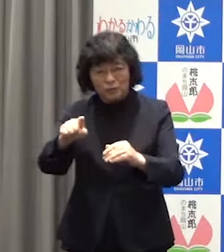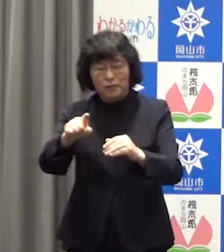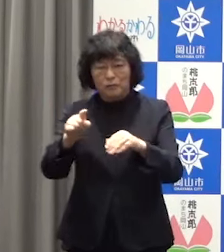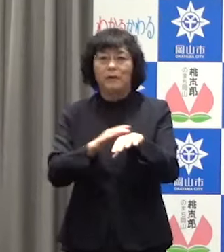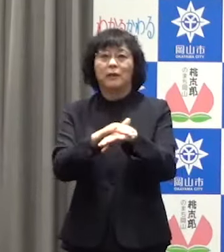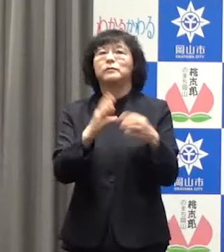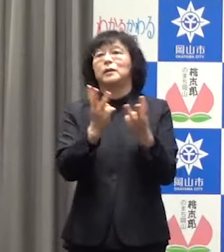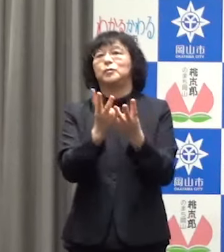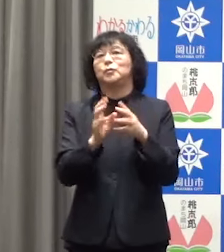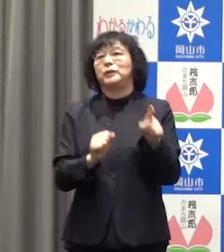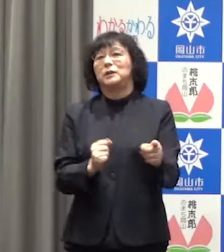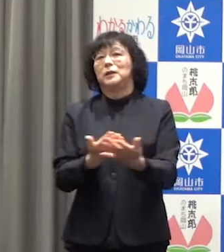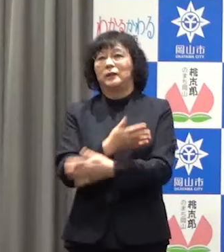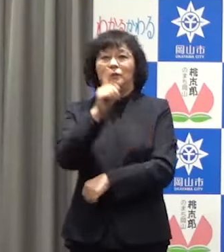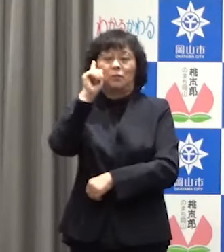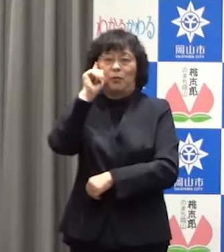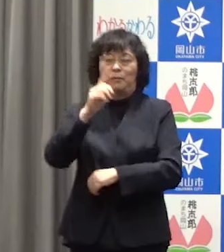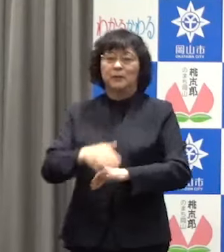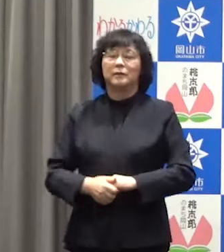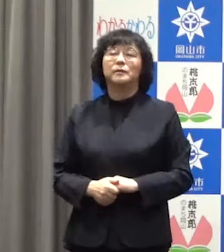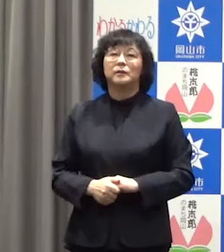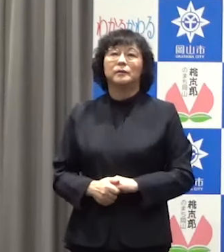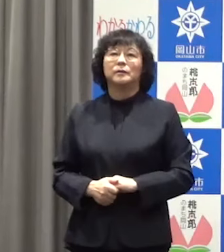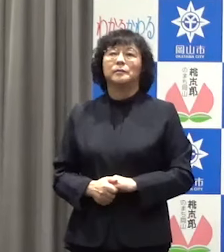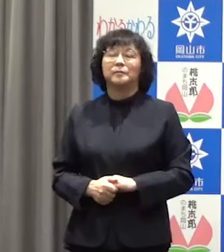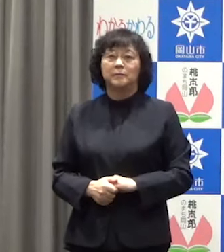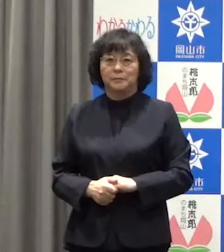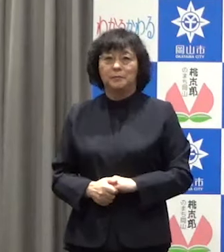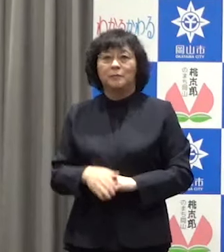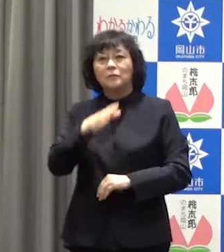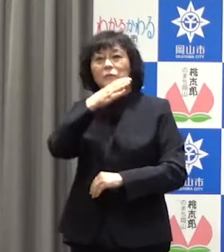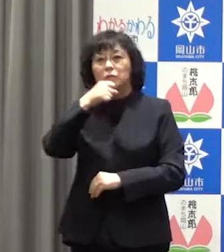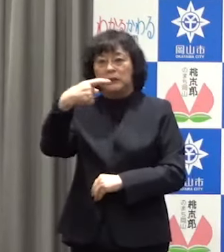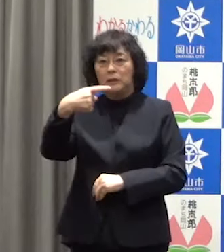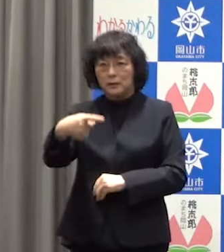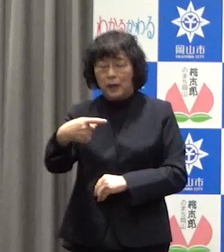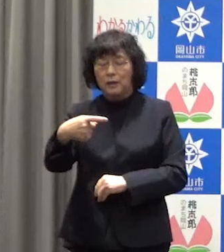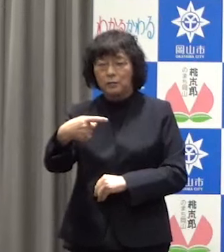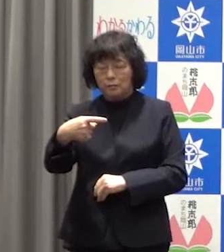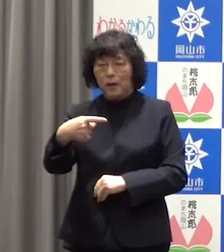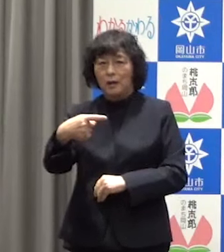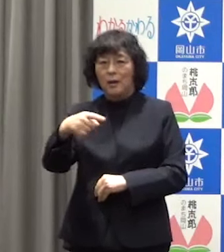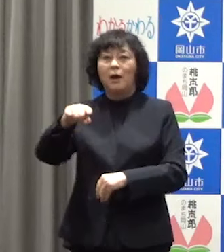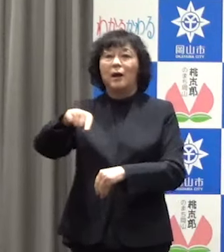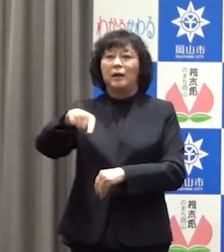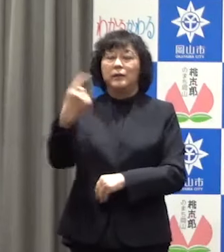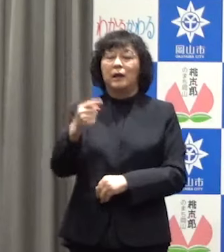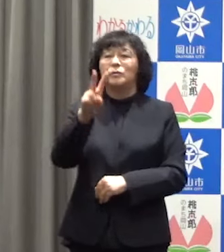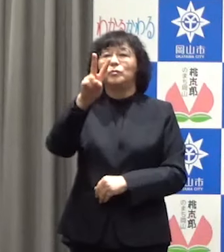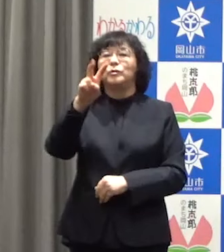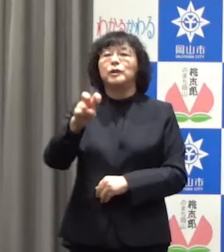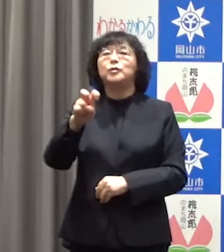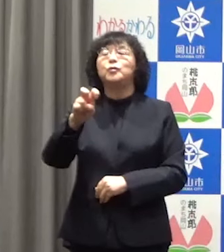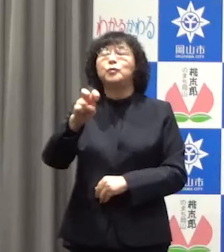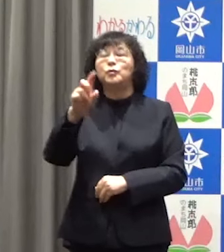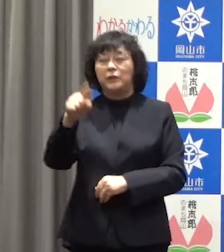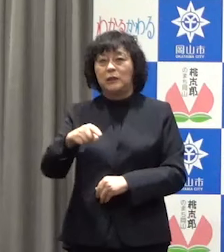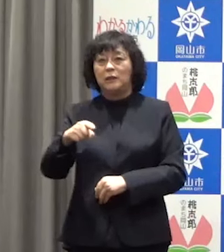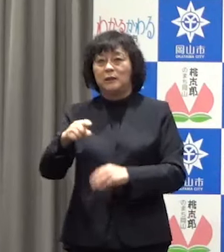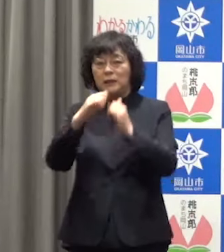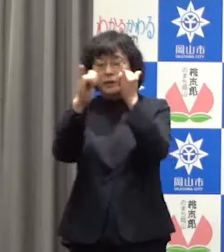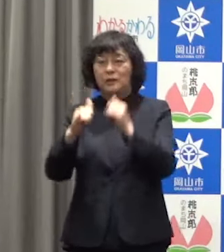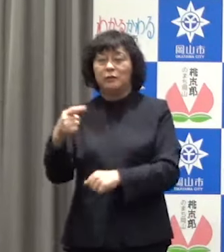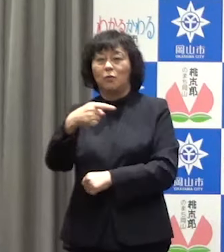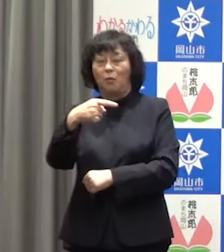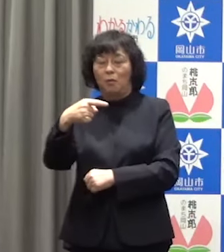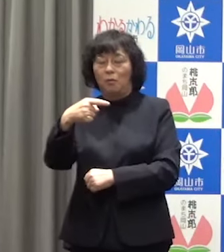と思っております。一方で1歳児は120人の人口減に対して、申し込みは